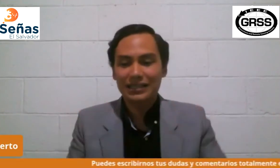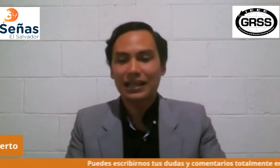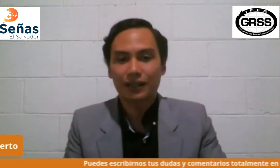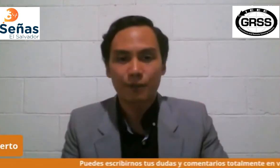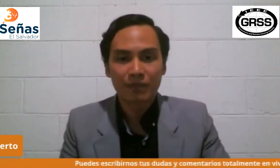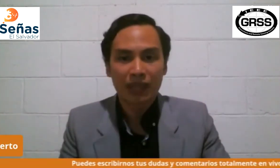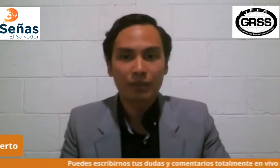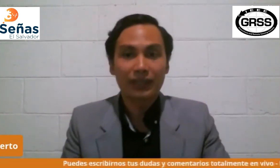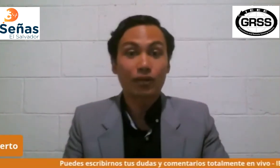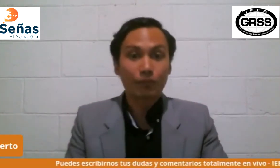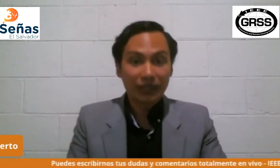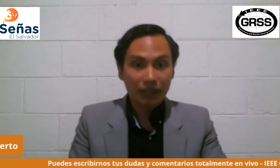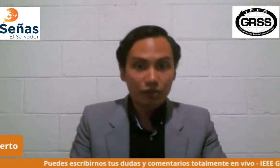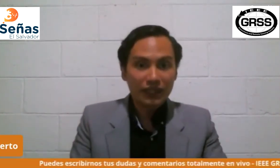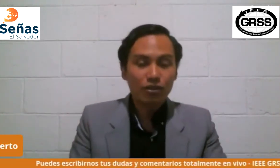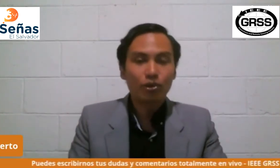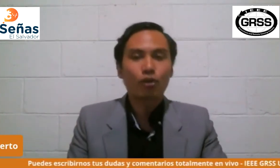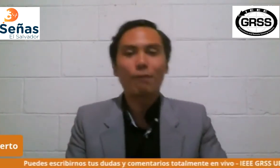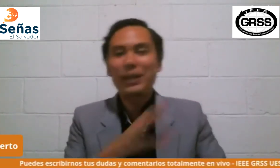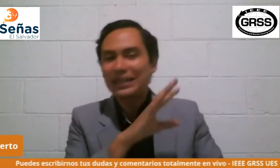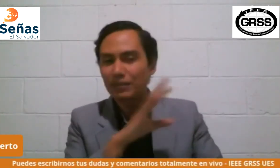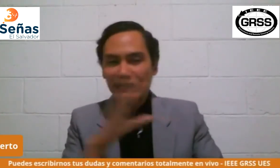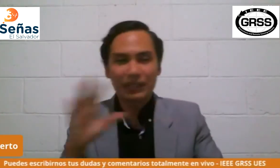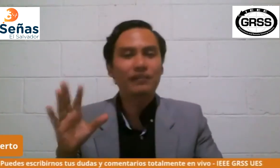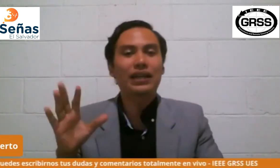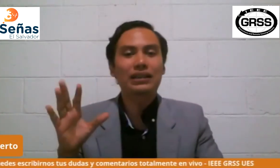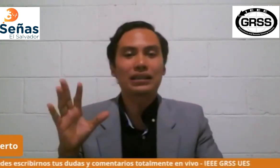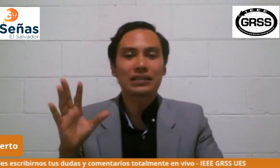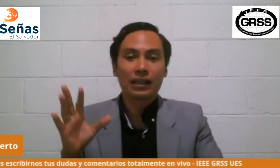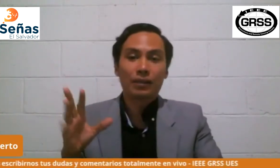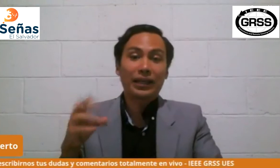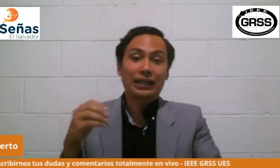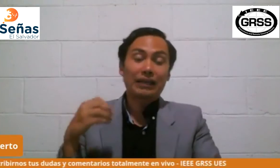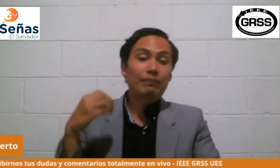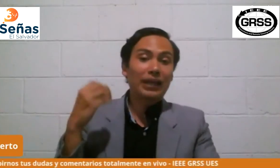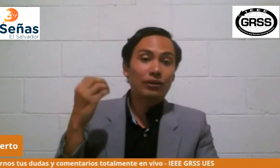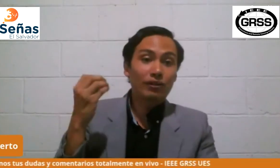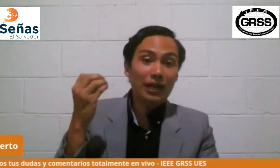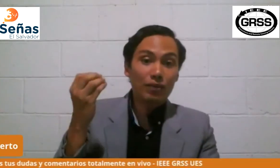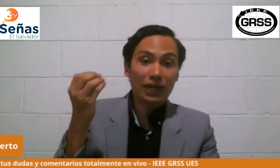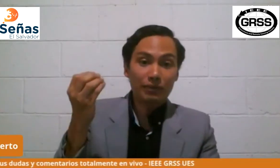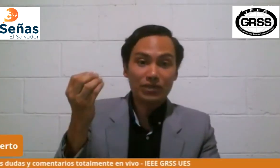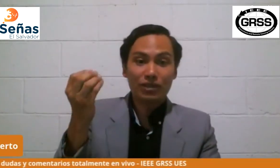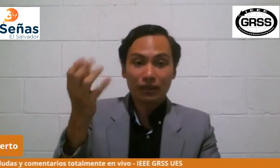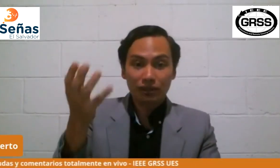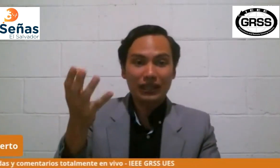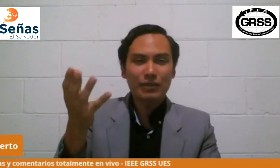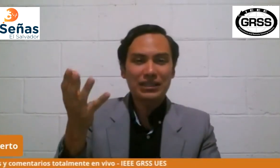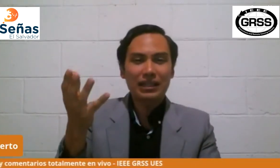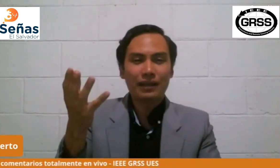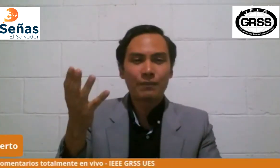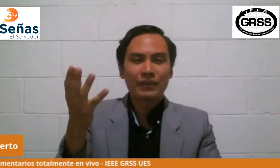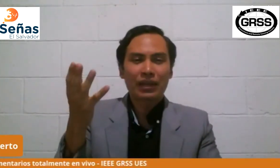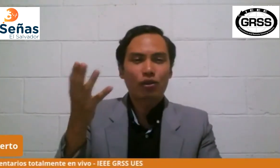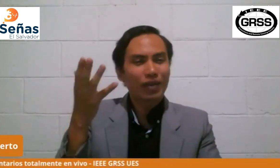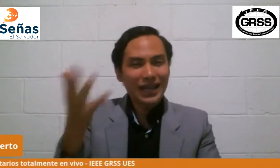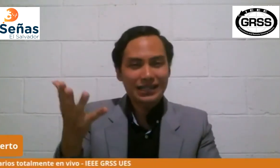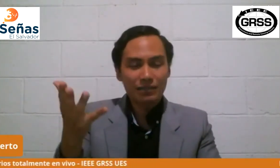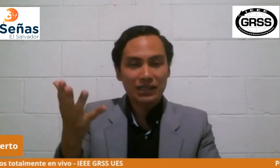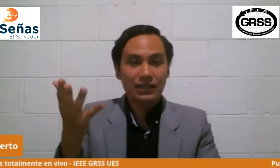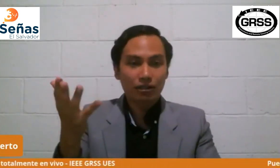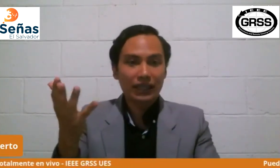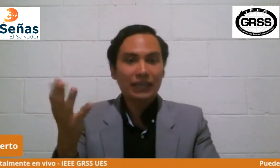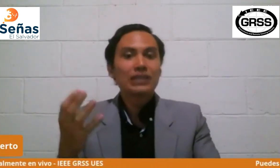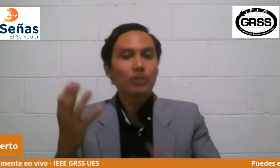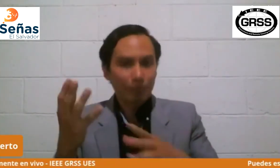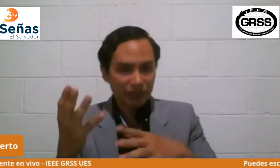tan necesario, para que comprendamos que somos completamente diferentes, para que no veamos a las personas con discapacidad con